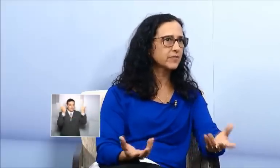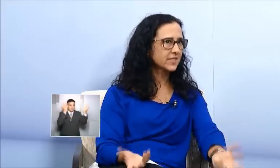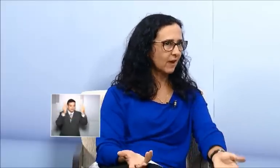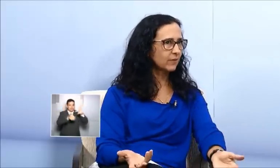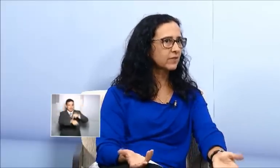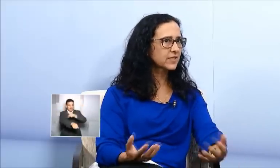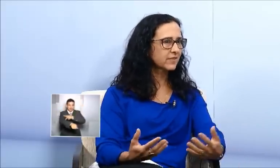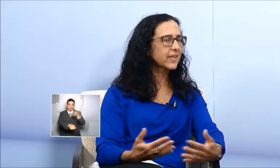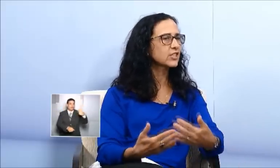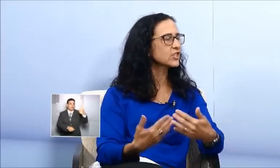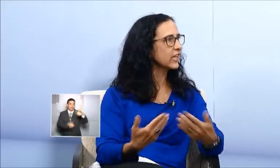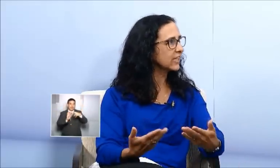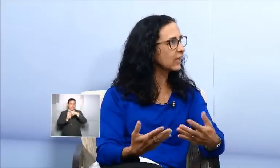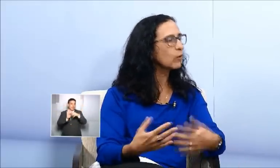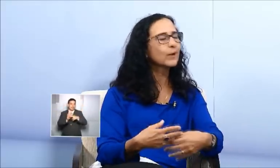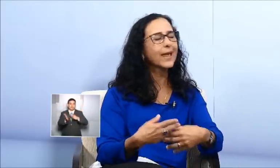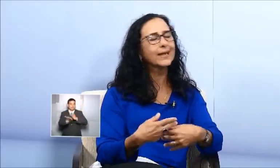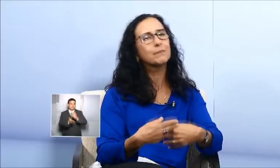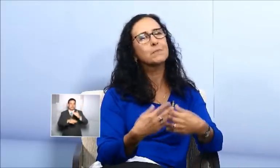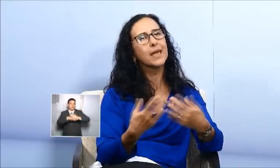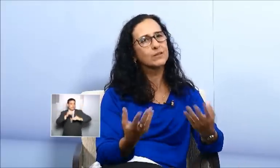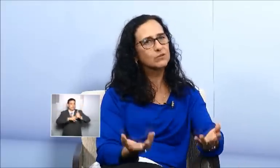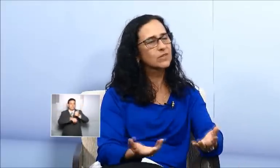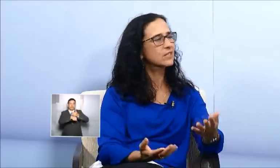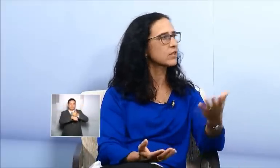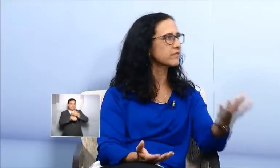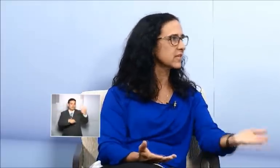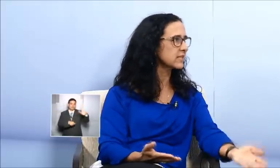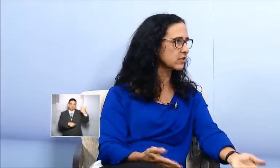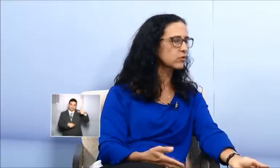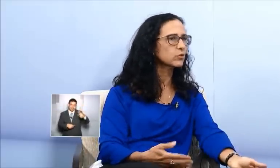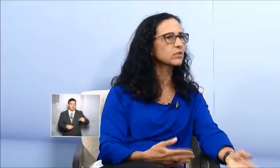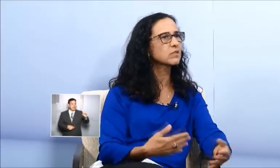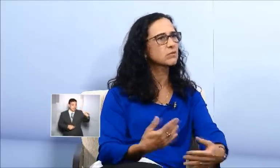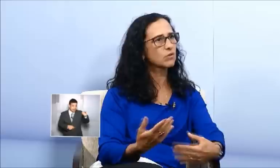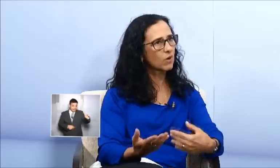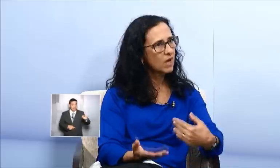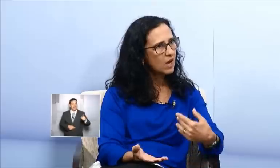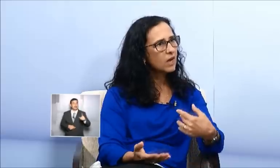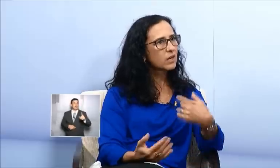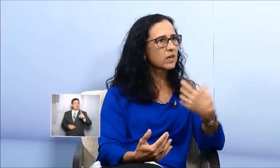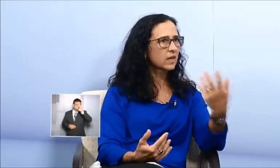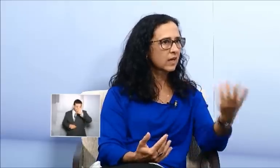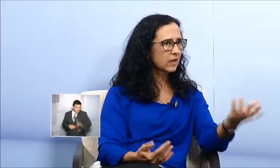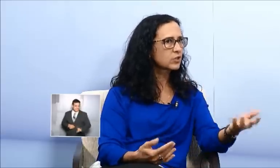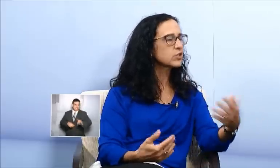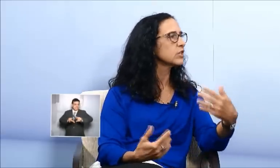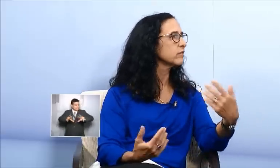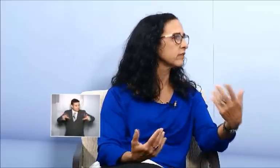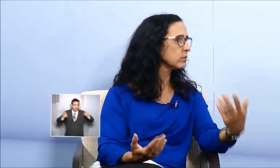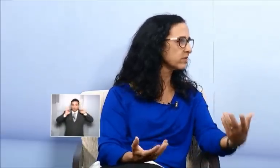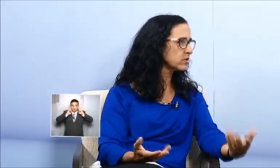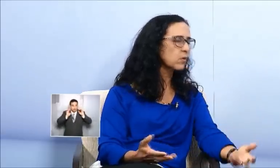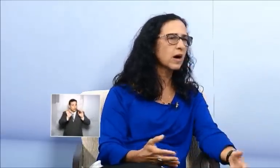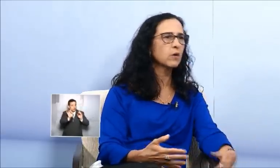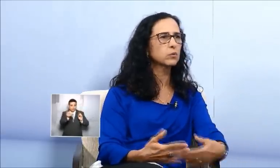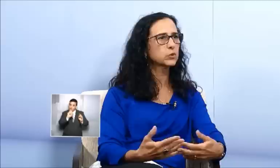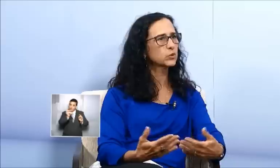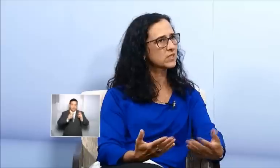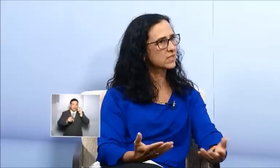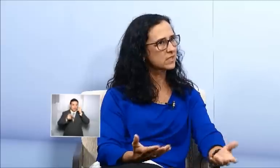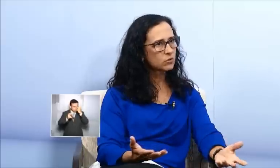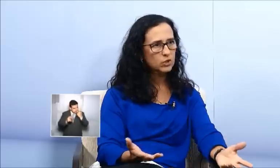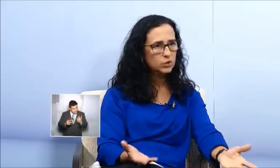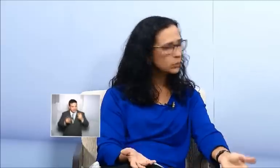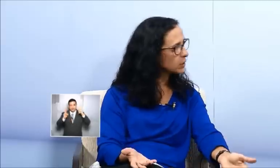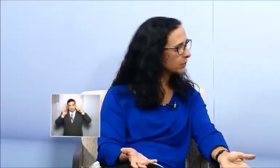absurdo, a profissão. E você vê que a gente lida com um leque imenso dessas deficiências todas, não só a auditiva, como a visual, como